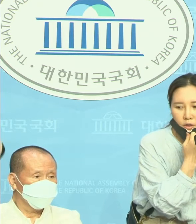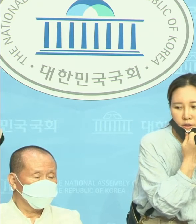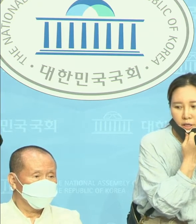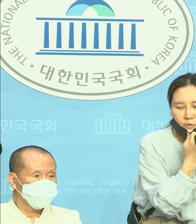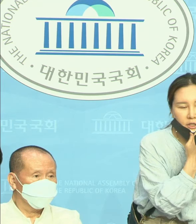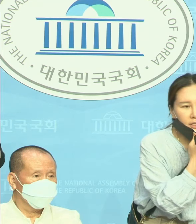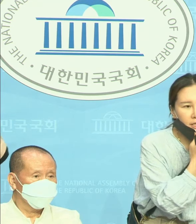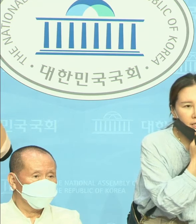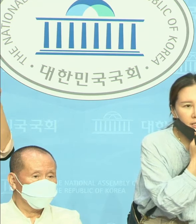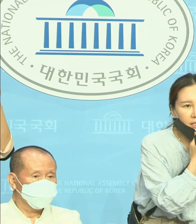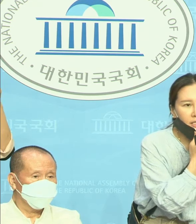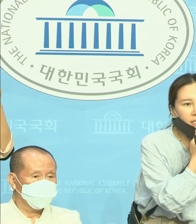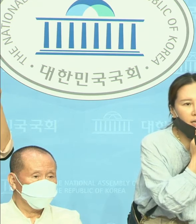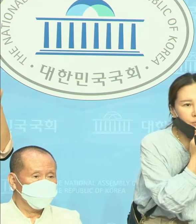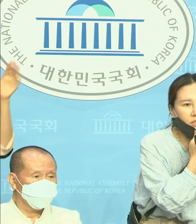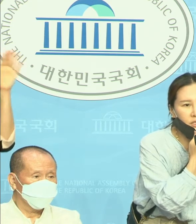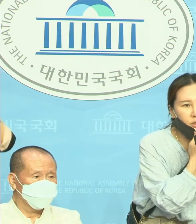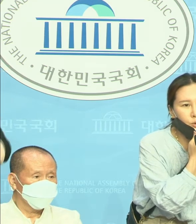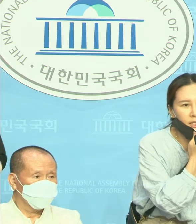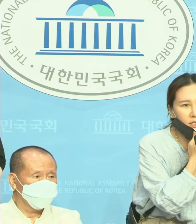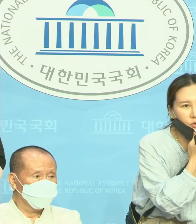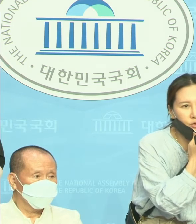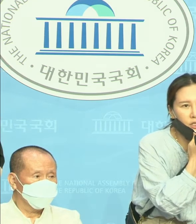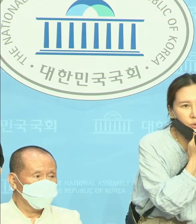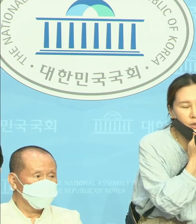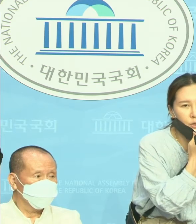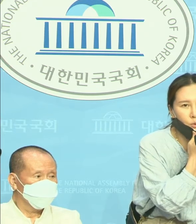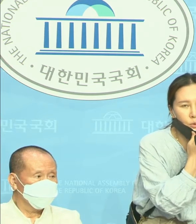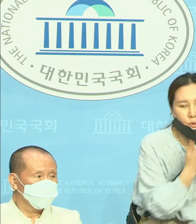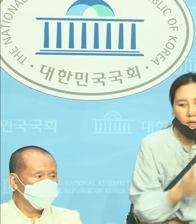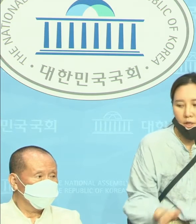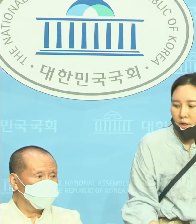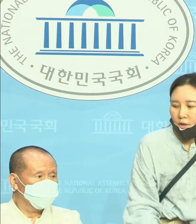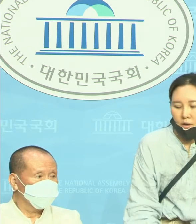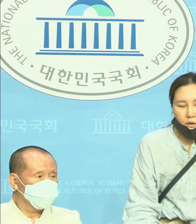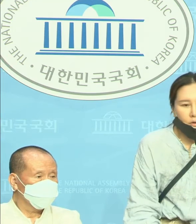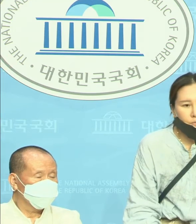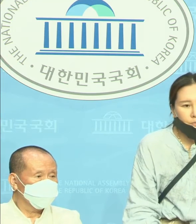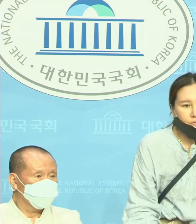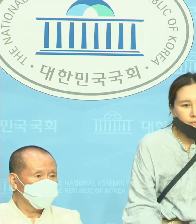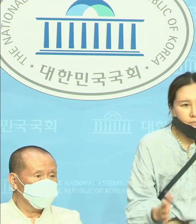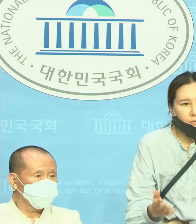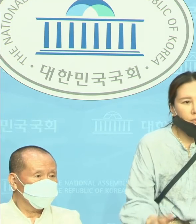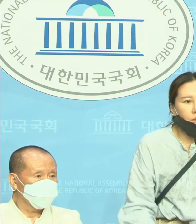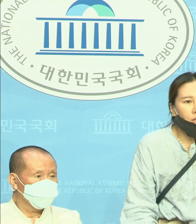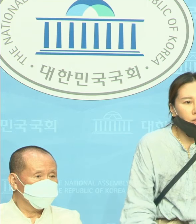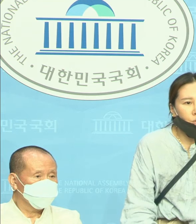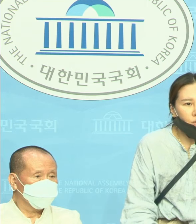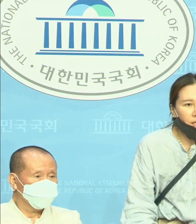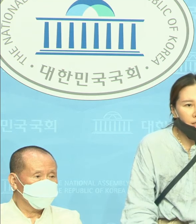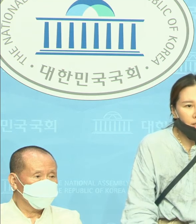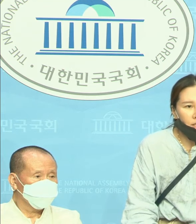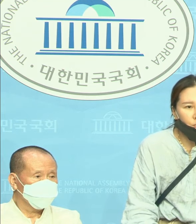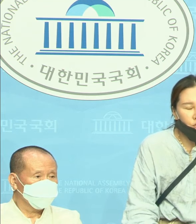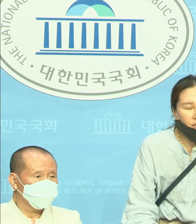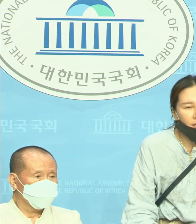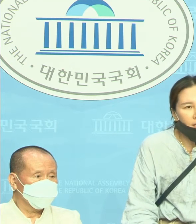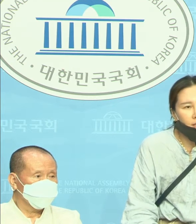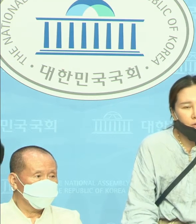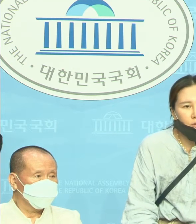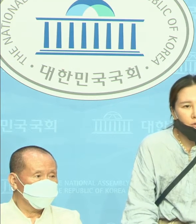잠 드실 때까지 아니 잠 지시고 계시는 중에도 계속 어 욕창